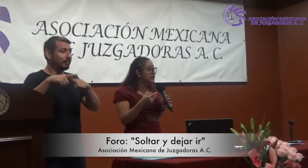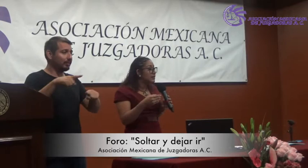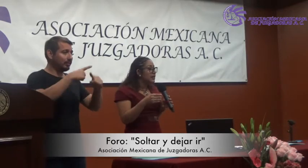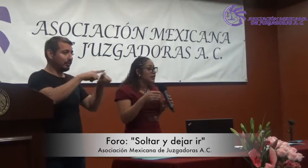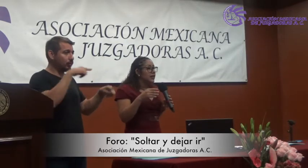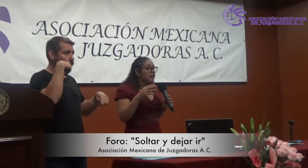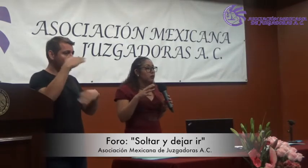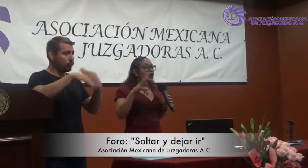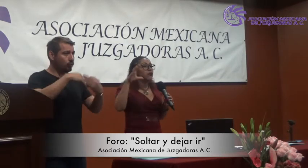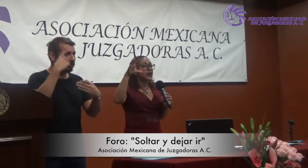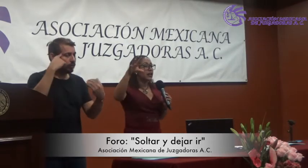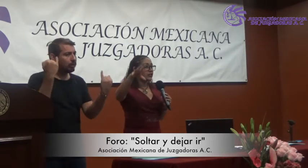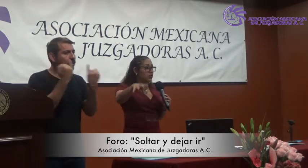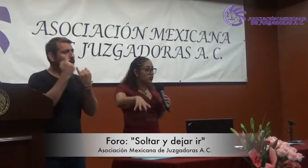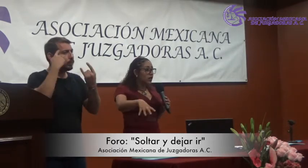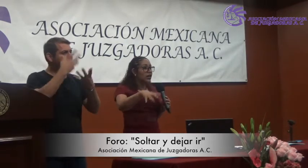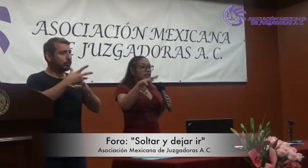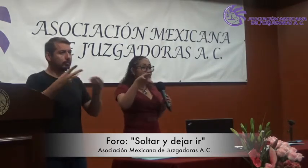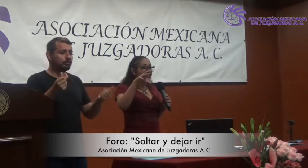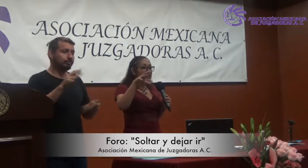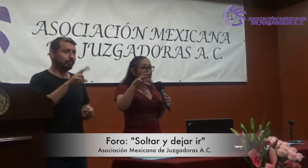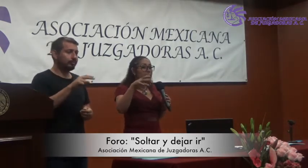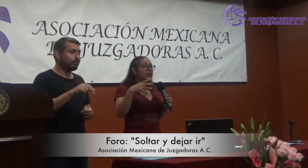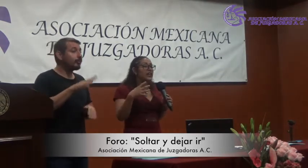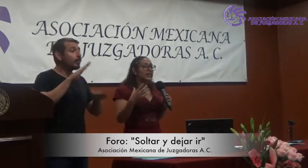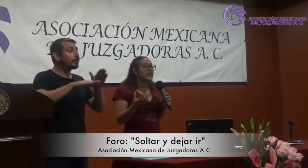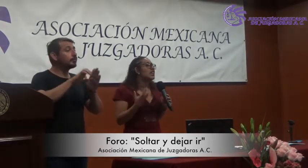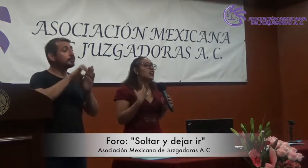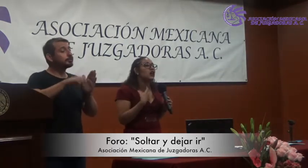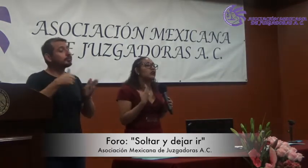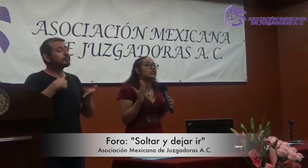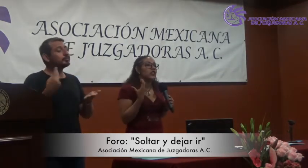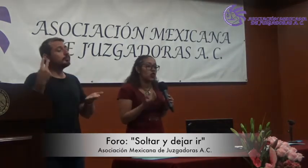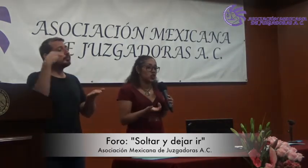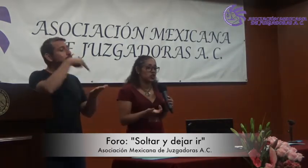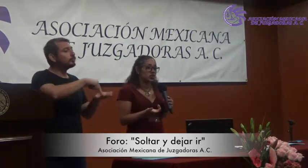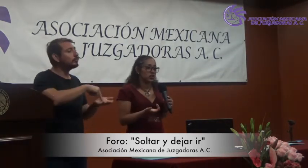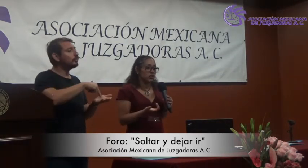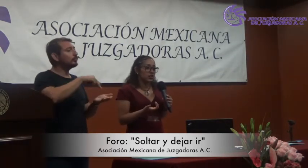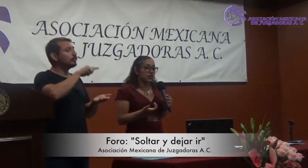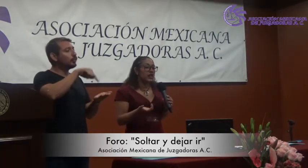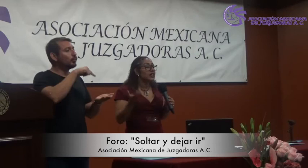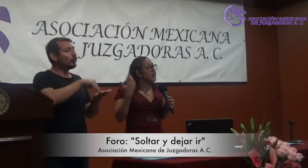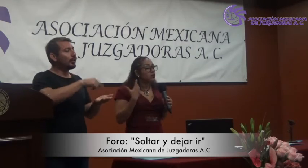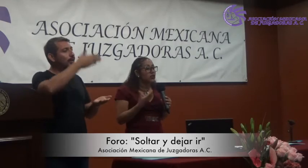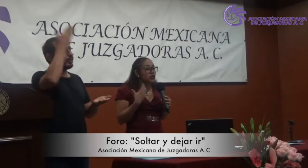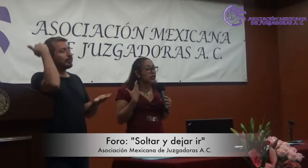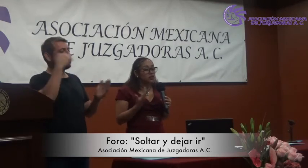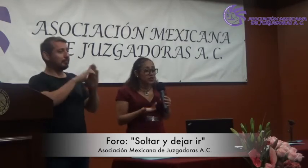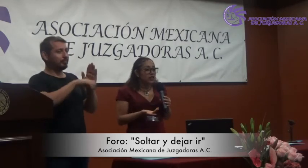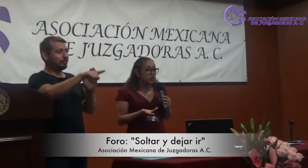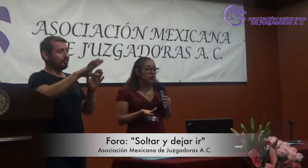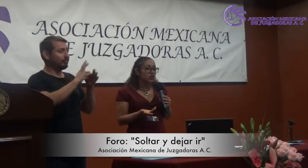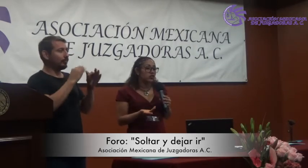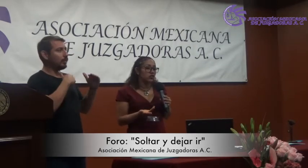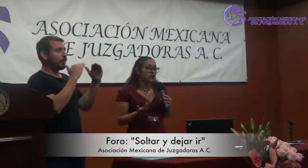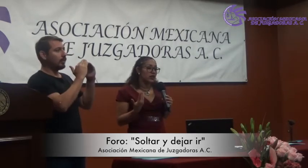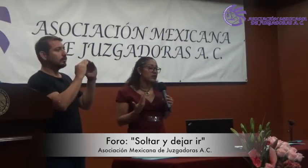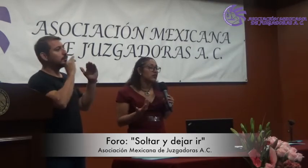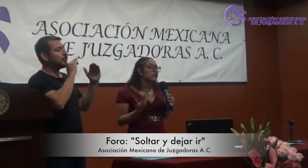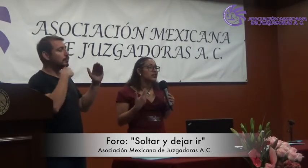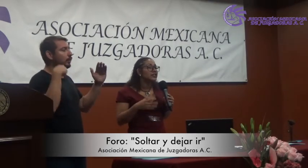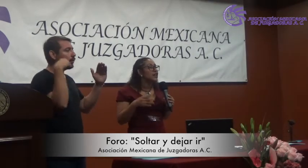precisamente es volver a esos lugares y que ya no cause dolor, que el recuerdo ya no sea